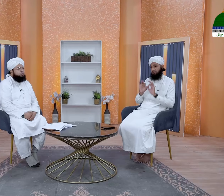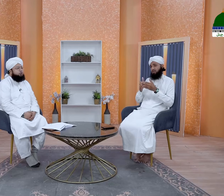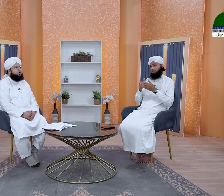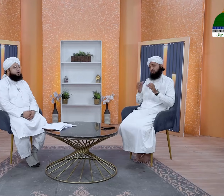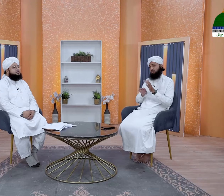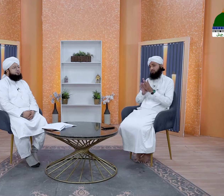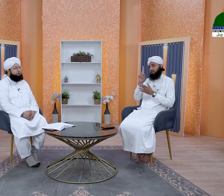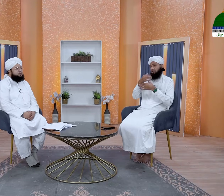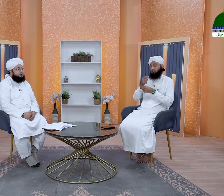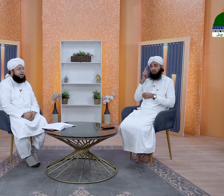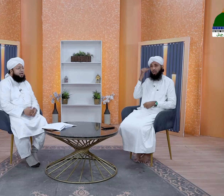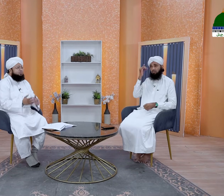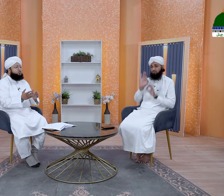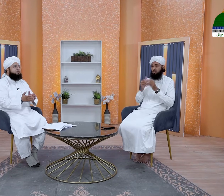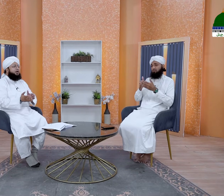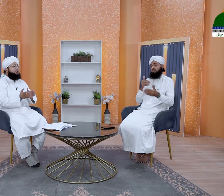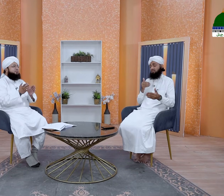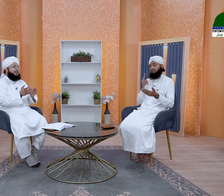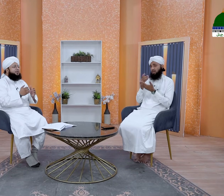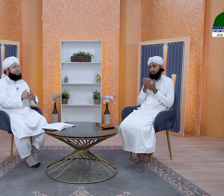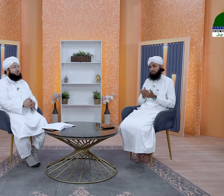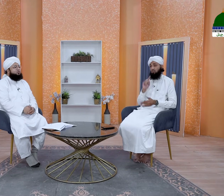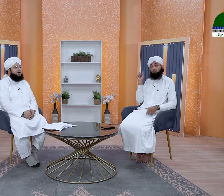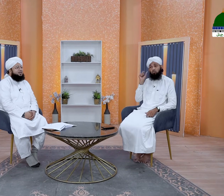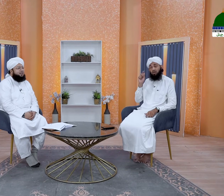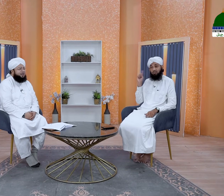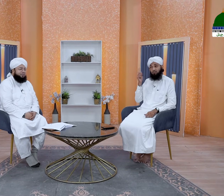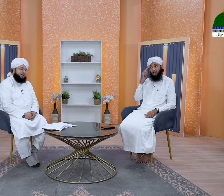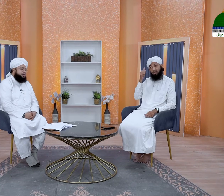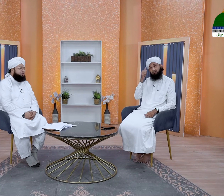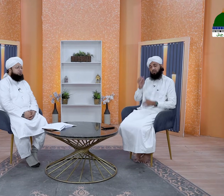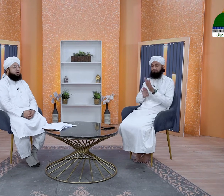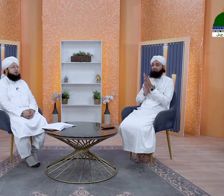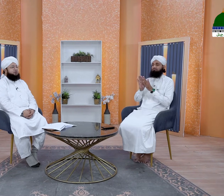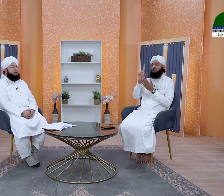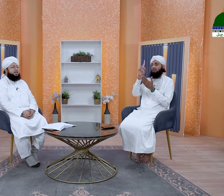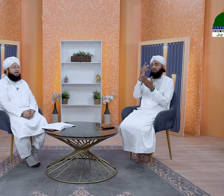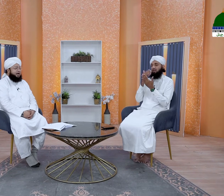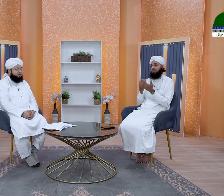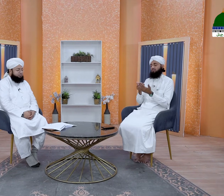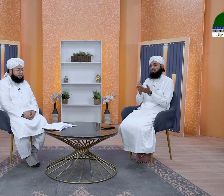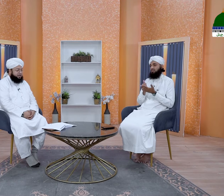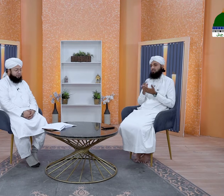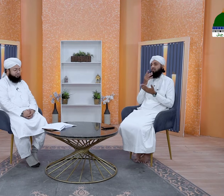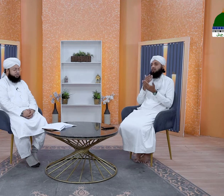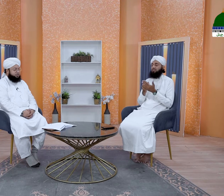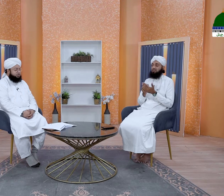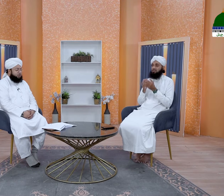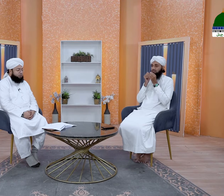برے گمان سے محفوظ فرمائے، مسلمانوں کے بارے میں اچھا گمان ہمیں رکھنے کی توفیق عطا فرمائے. آمین بجاہ نبی الامین صلی اللہ